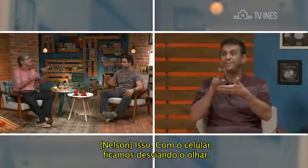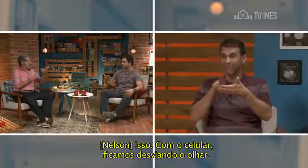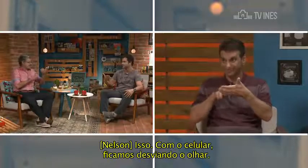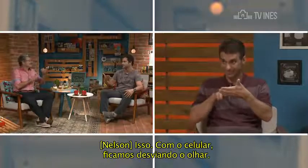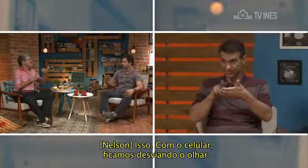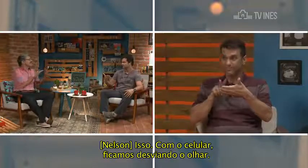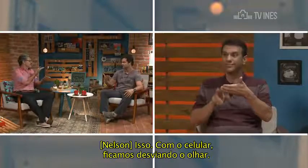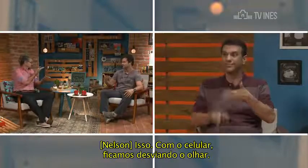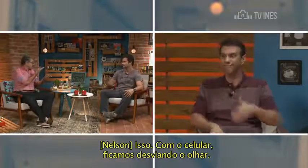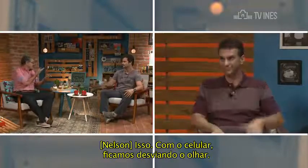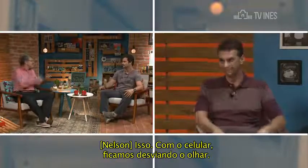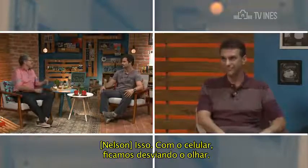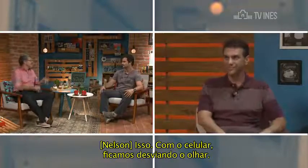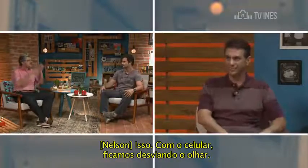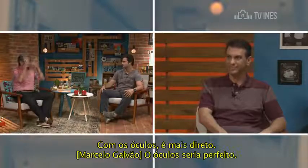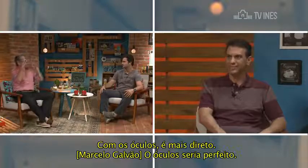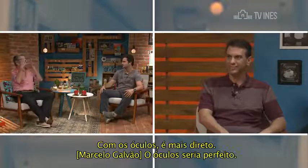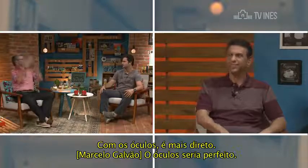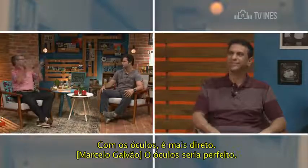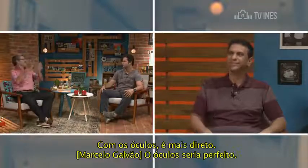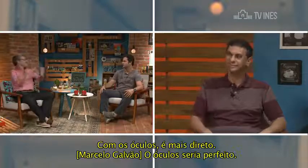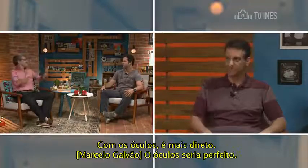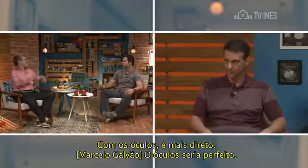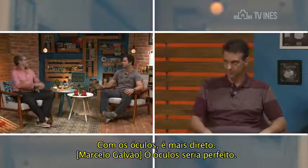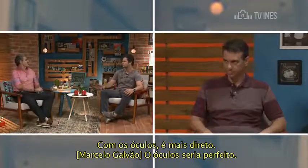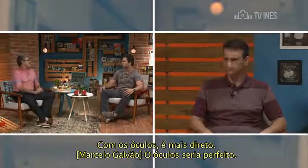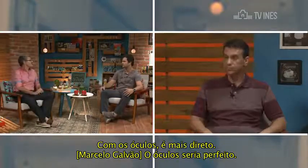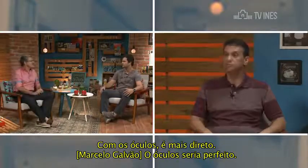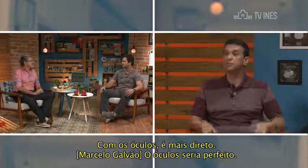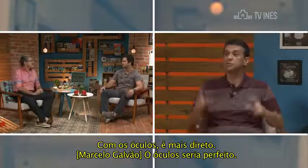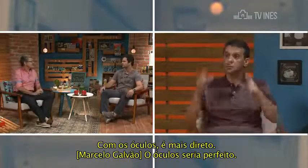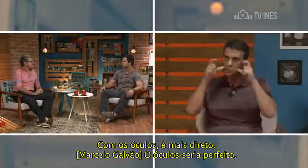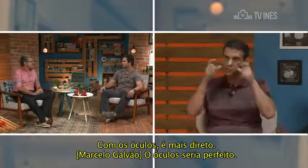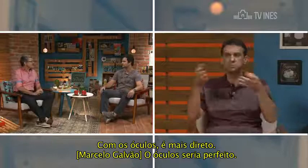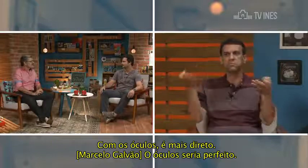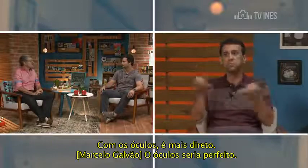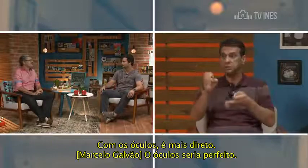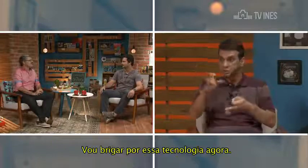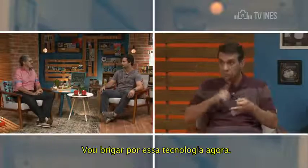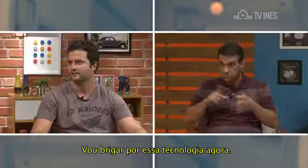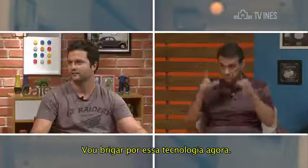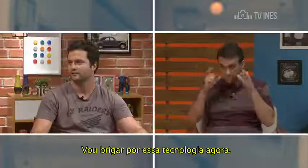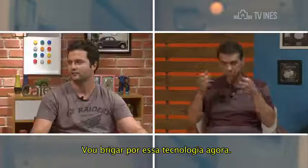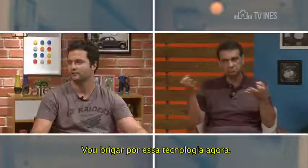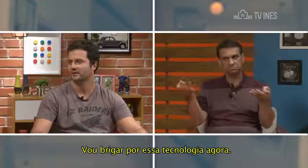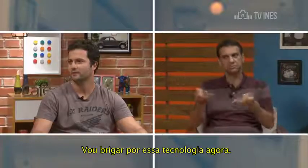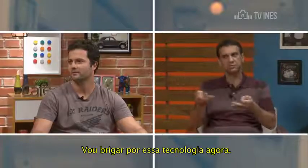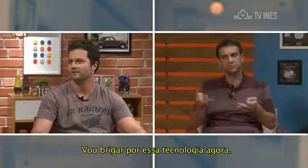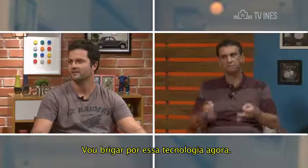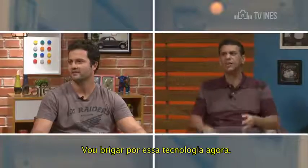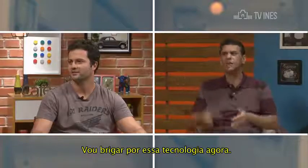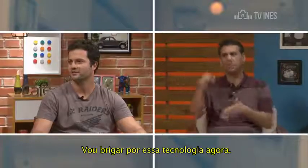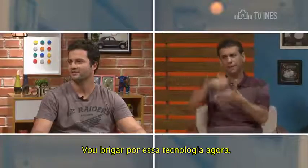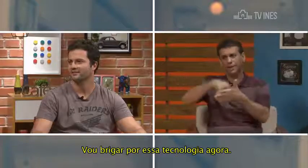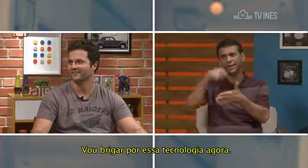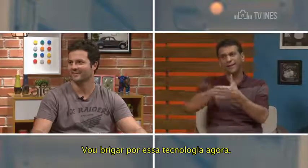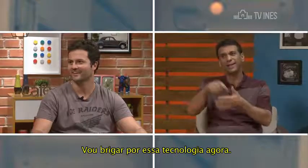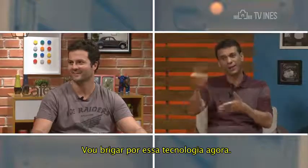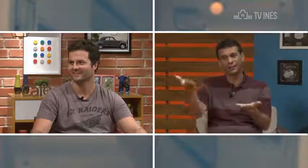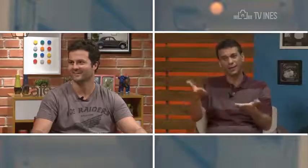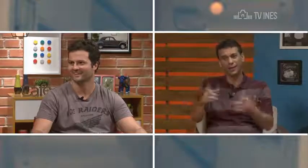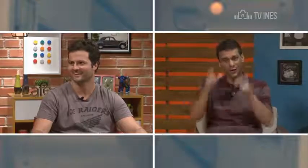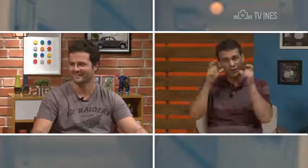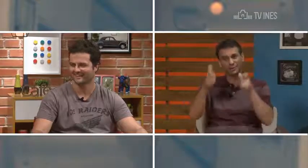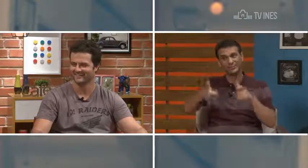que... Isso. Com o celular ficamos desviando o olhar. Com os óculos é mais direto. Seria perfeito, Vou brigar por essa tecnologia